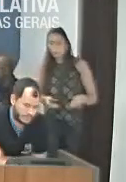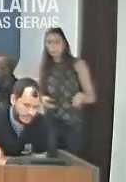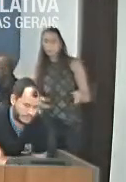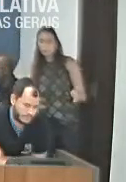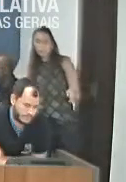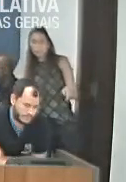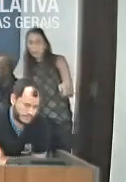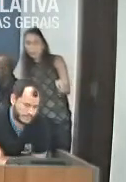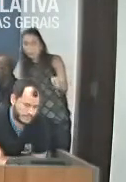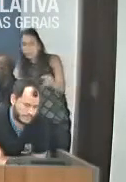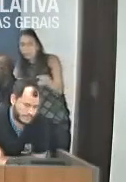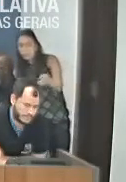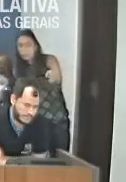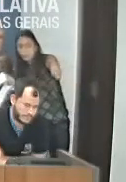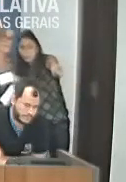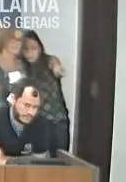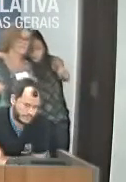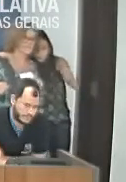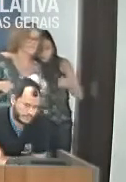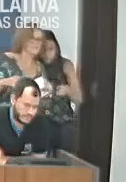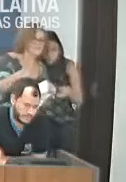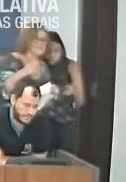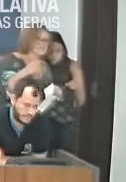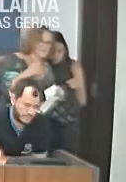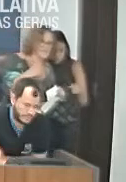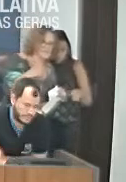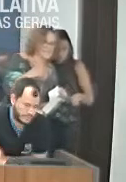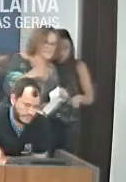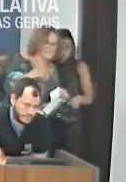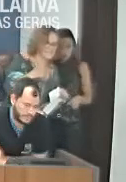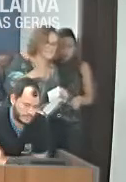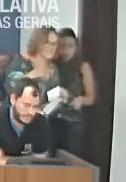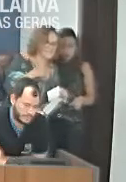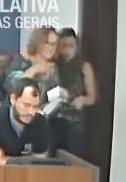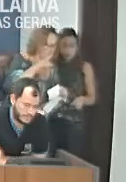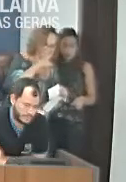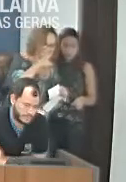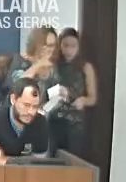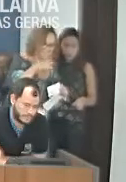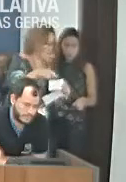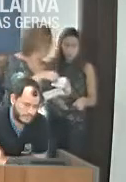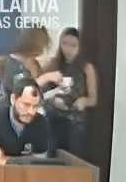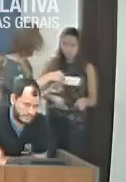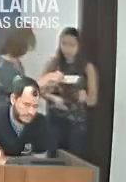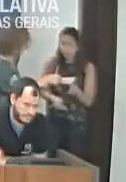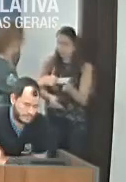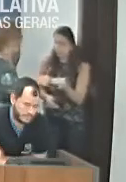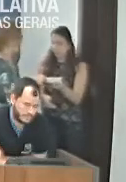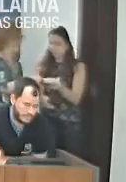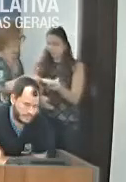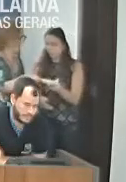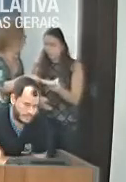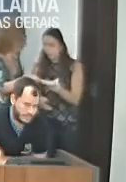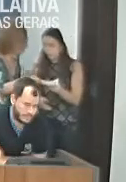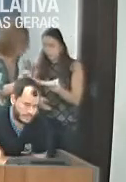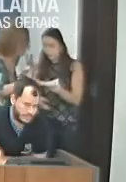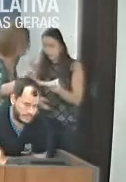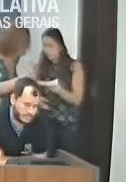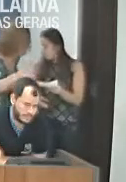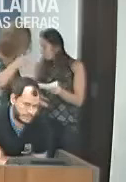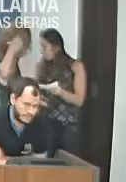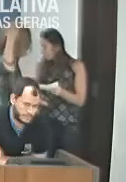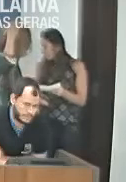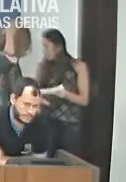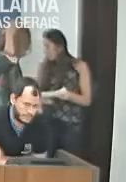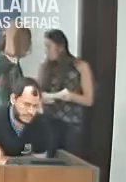deputadas pra que possamos desenvolver esse trabalho porque é um trabalho árduo um trabalho difícil